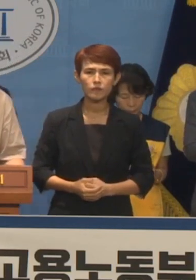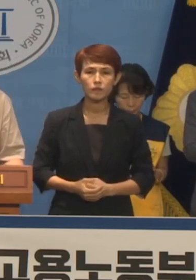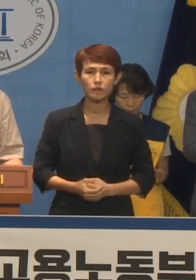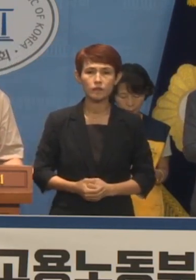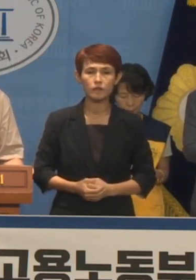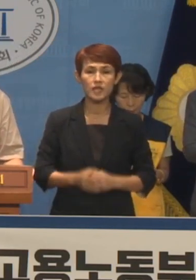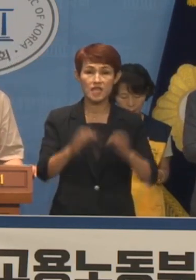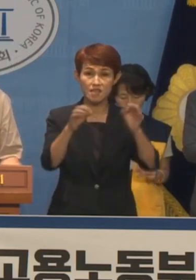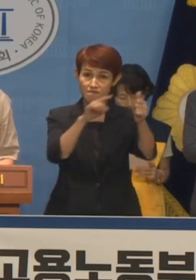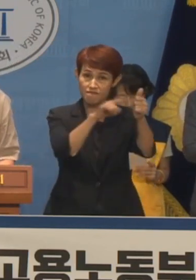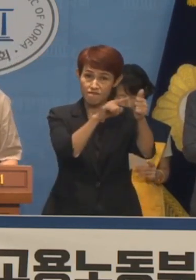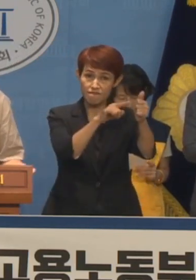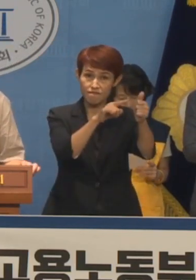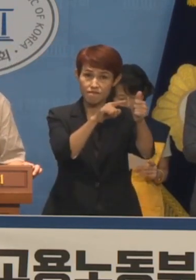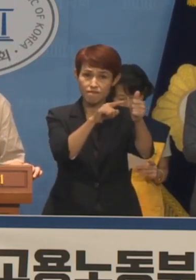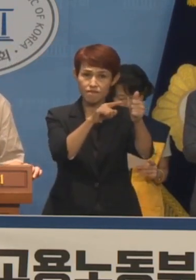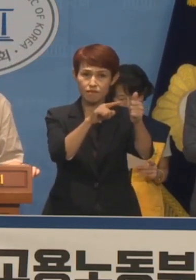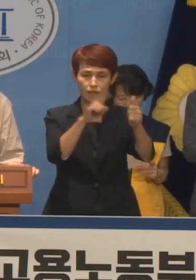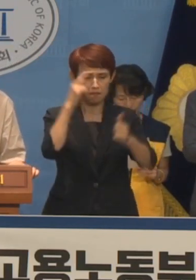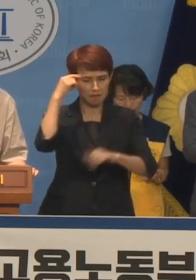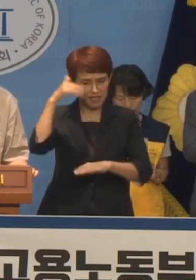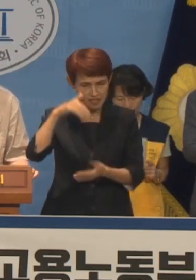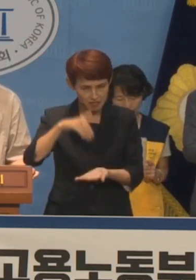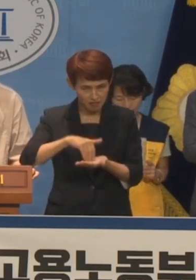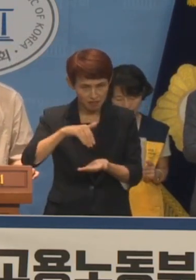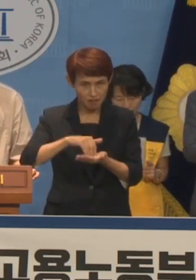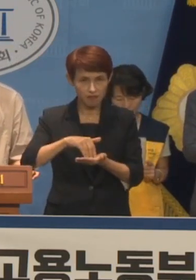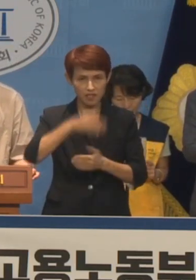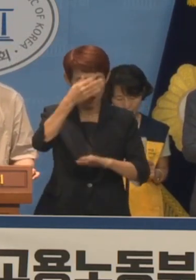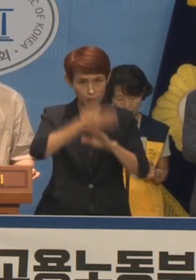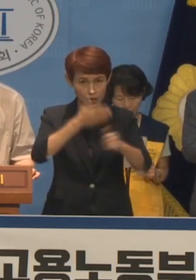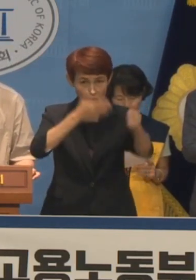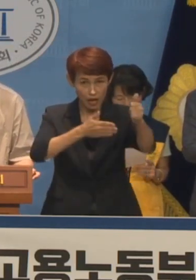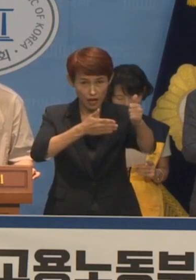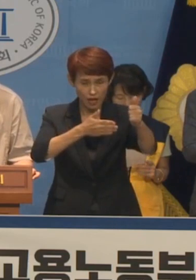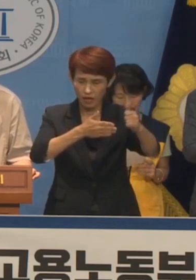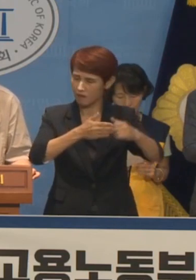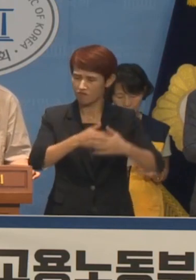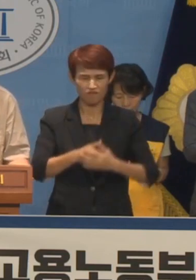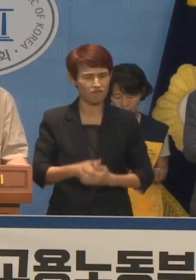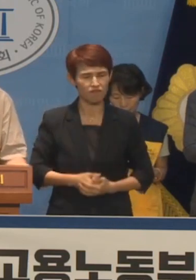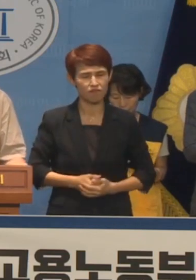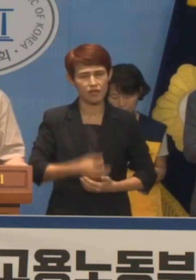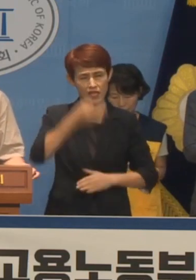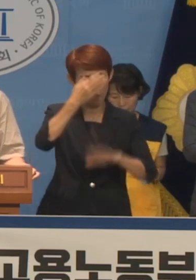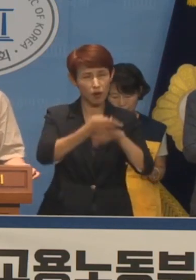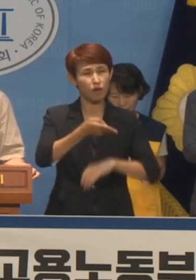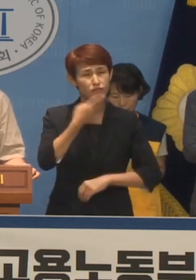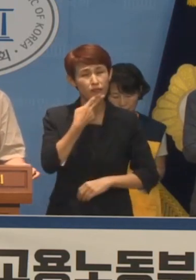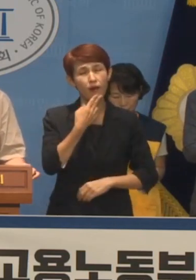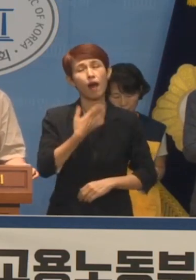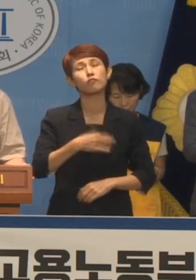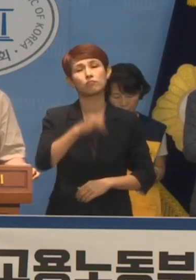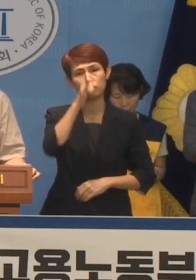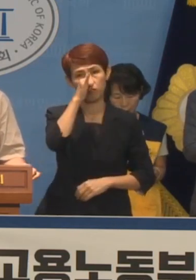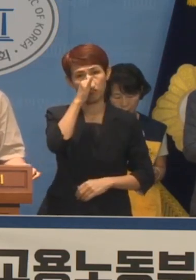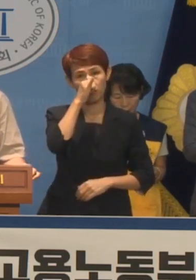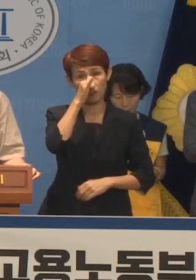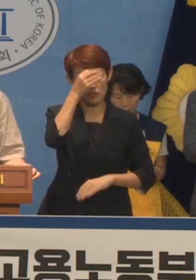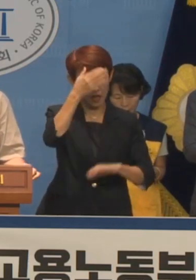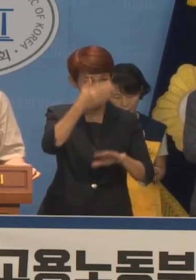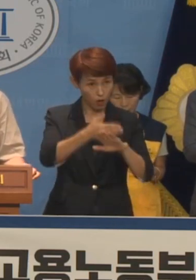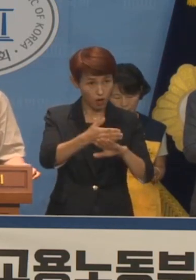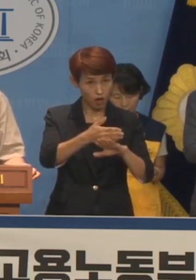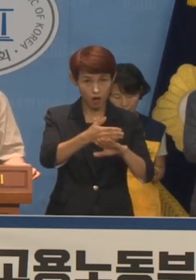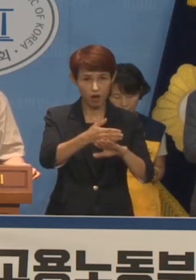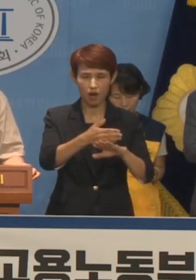우리는 김문수에게 반성이나 사과를 기대하지 않는다. 사과할 사람도 아니지만 설령 사과한다고